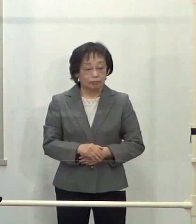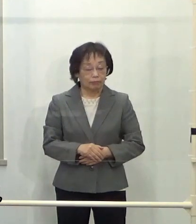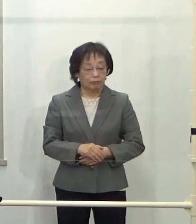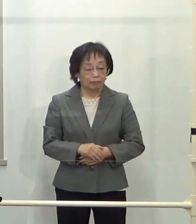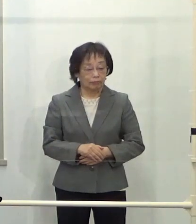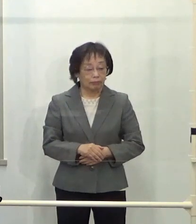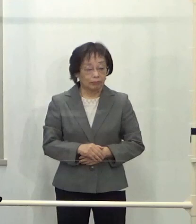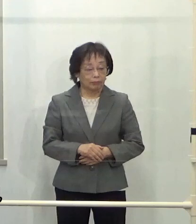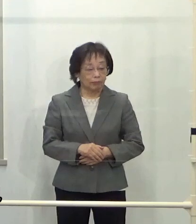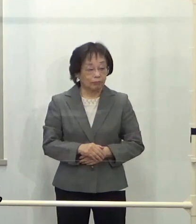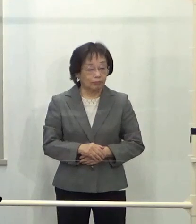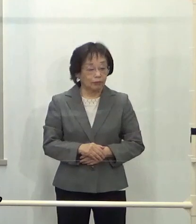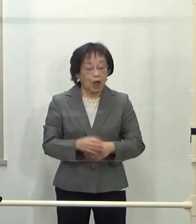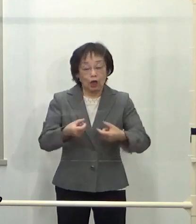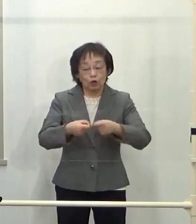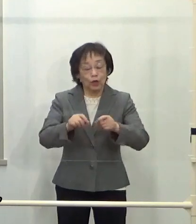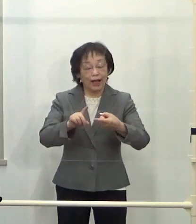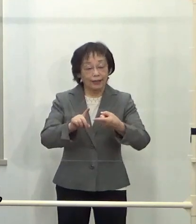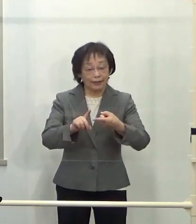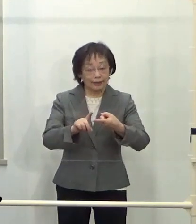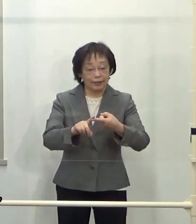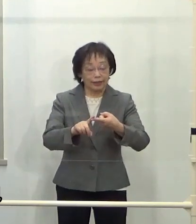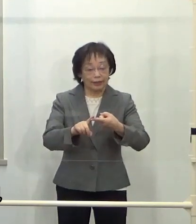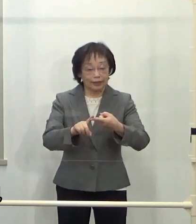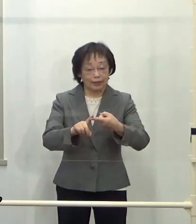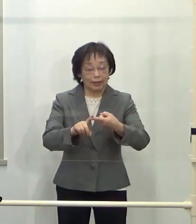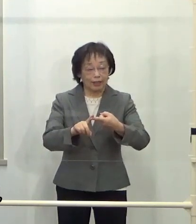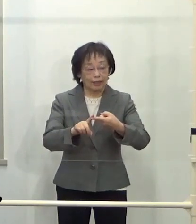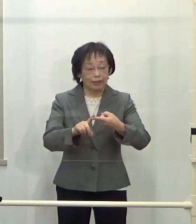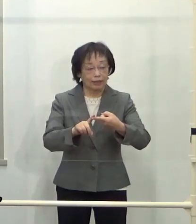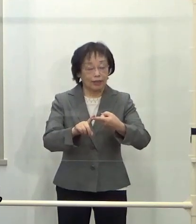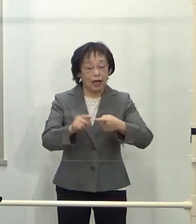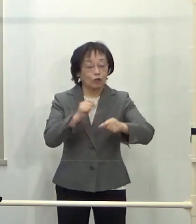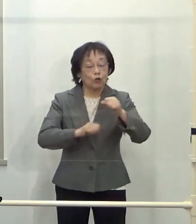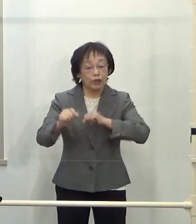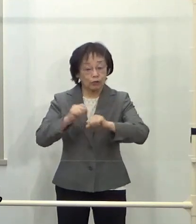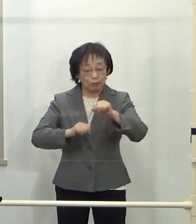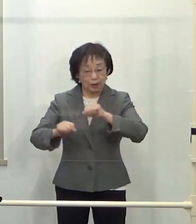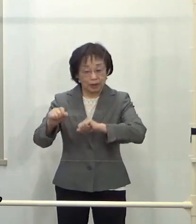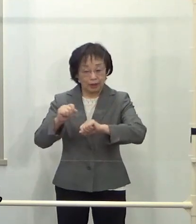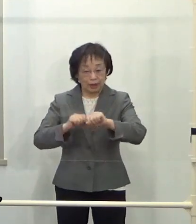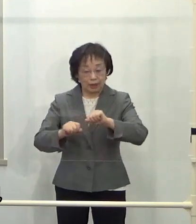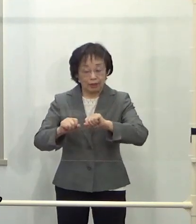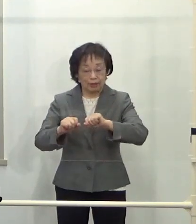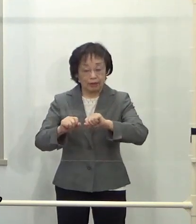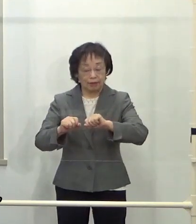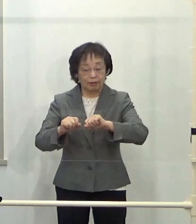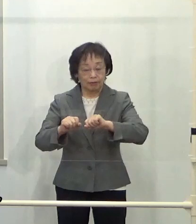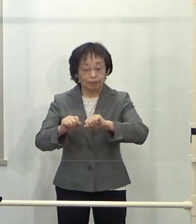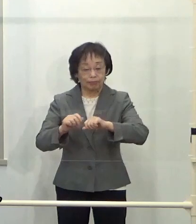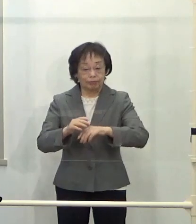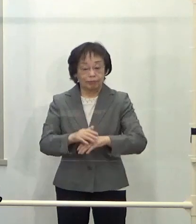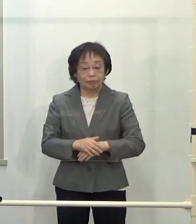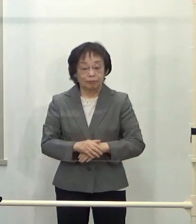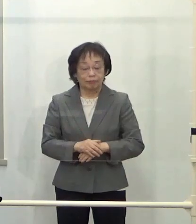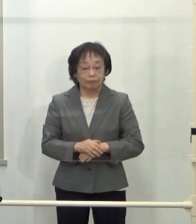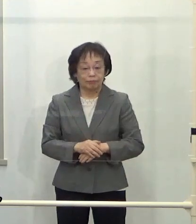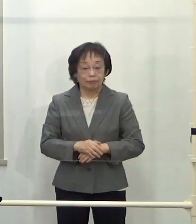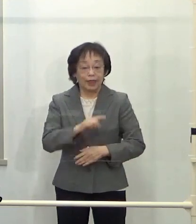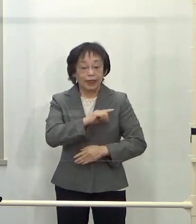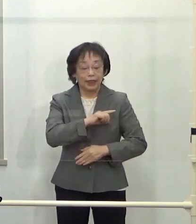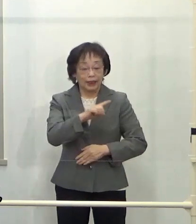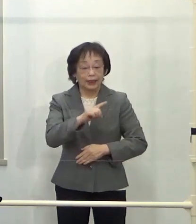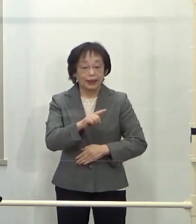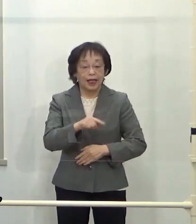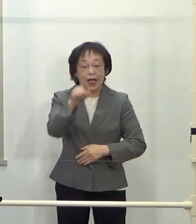るかというとか、具体的な、取り組みのスキームだったりとかで決まっているところになるでしょうか。 まず